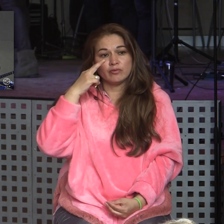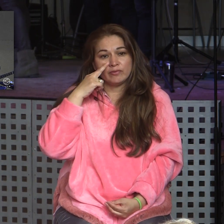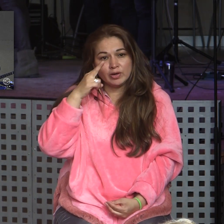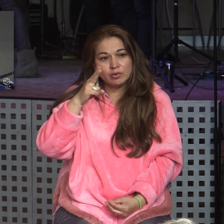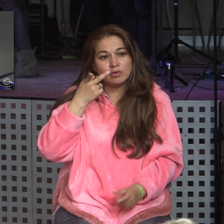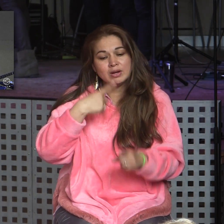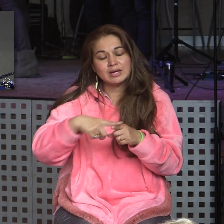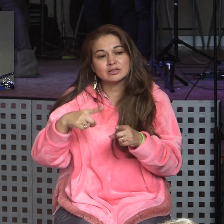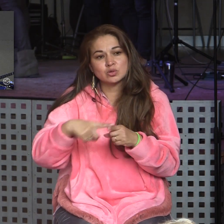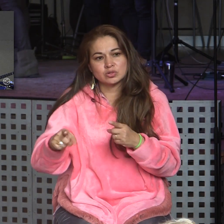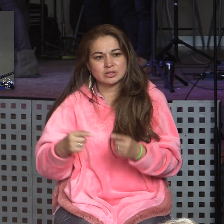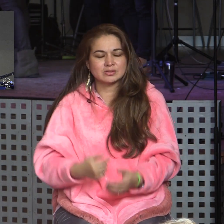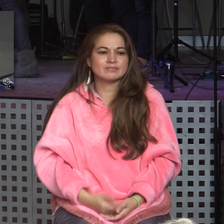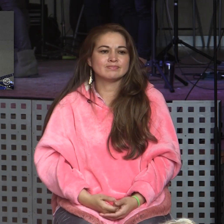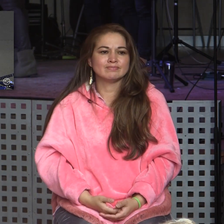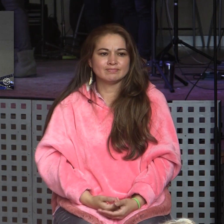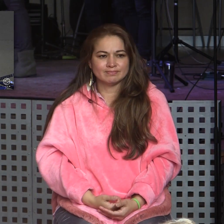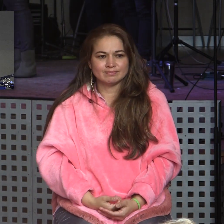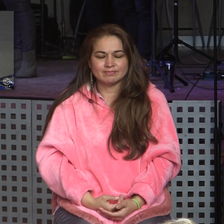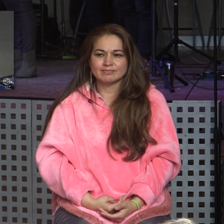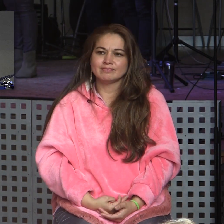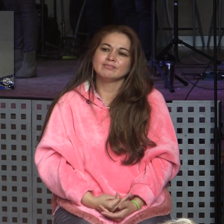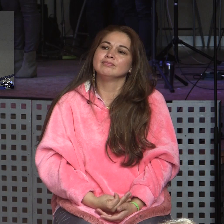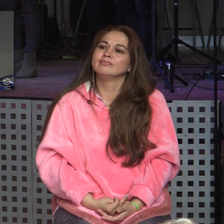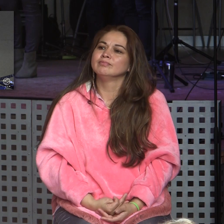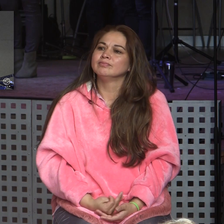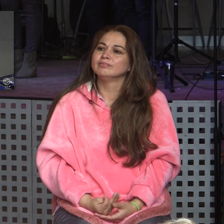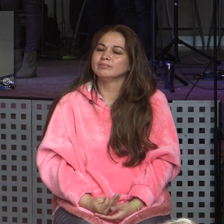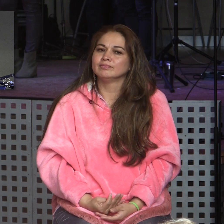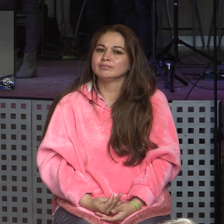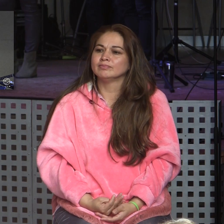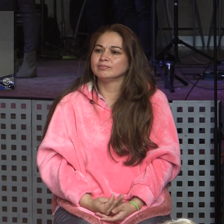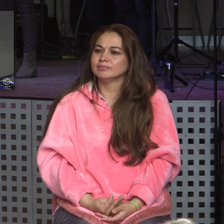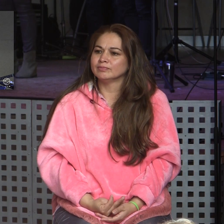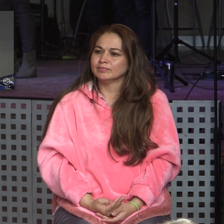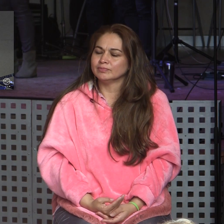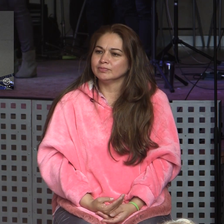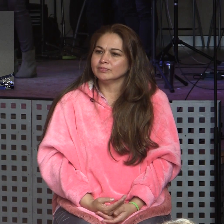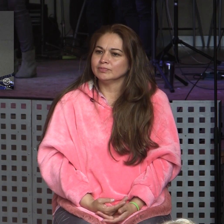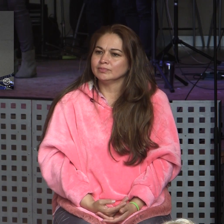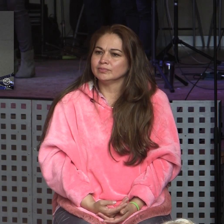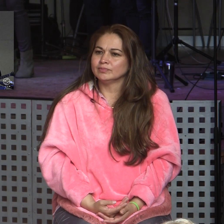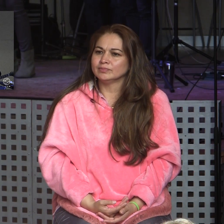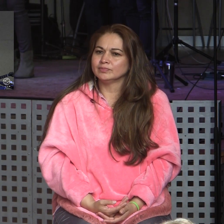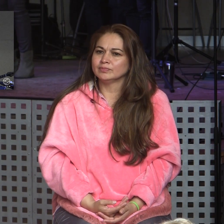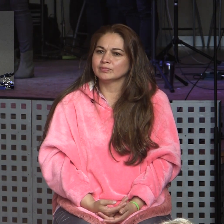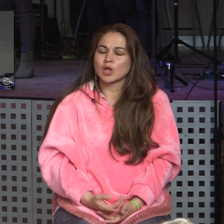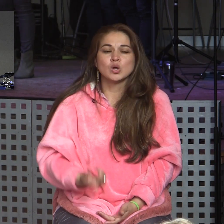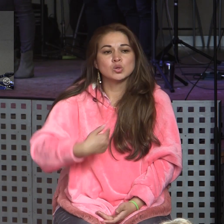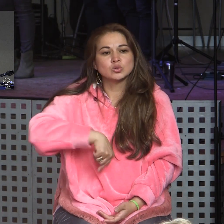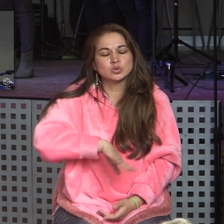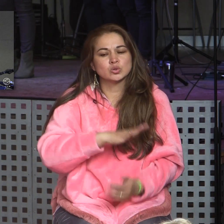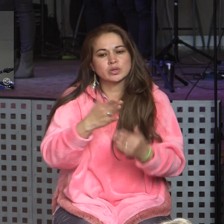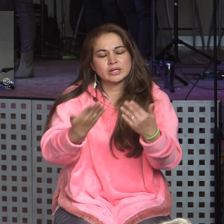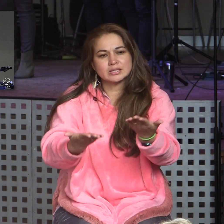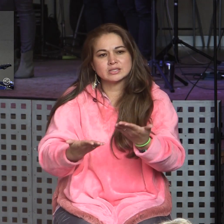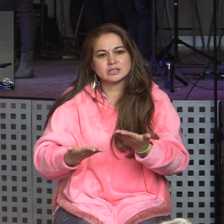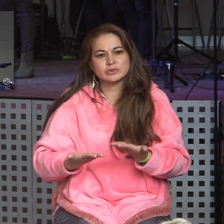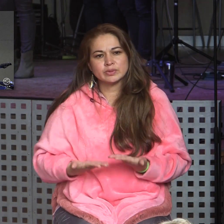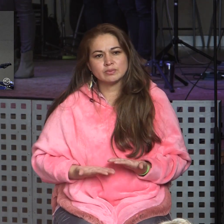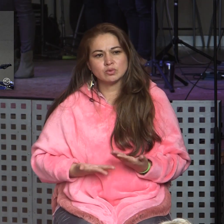Creemos lo increíble. Esto ya lo dijo alguien. Recibimos